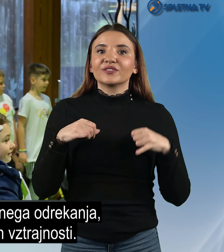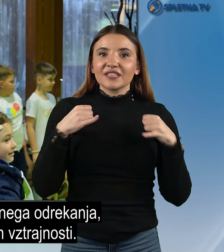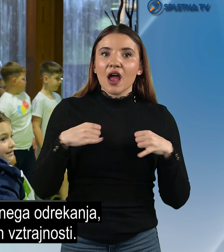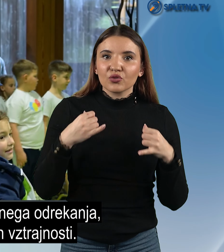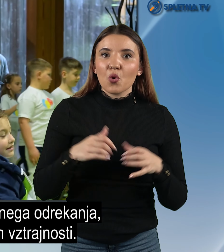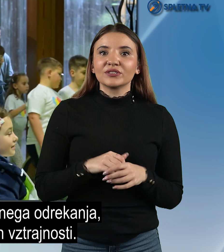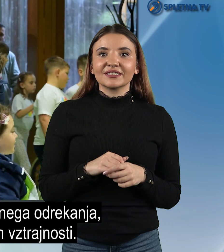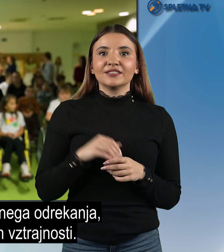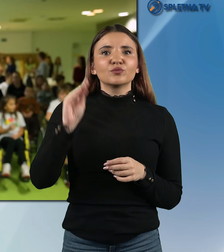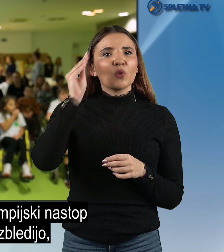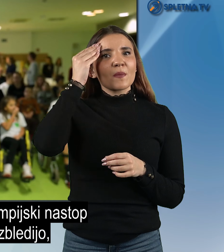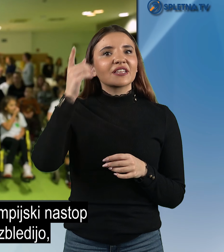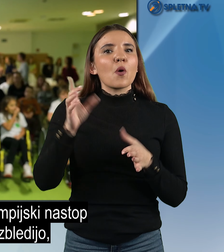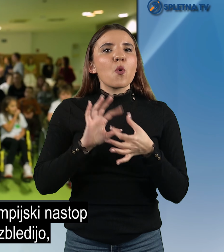vztrajnosti.